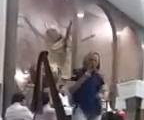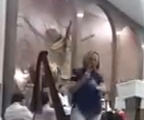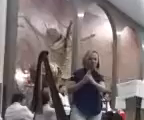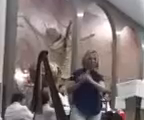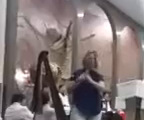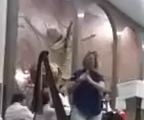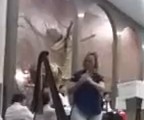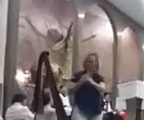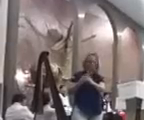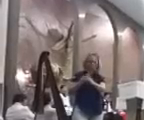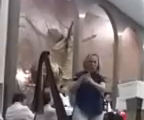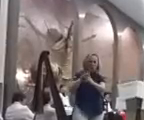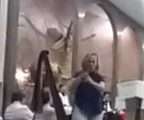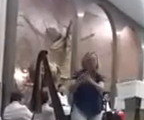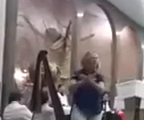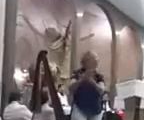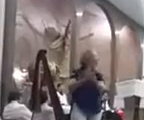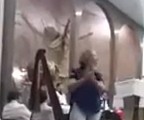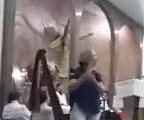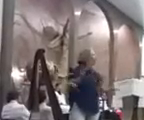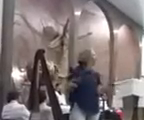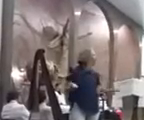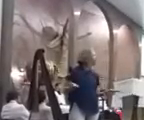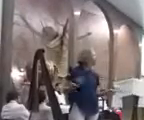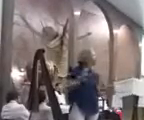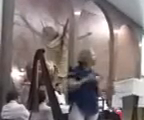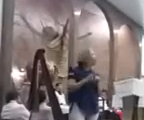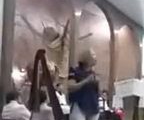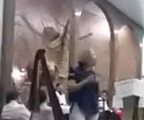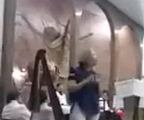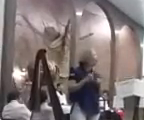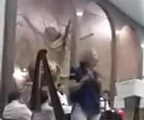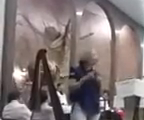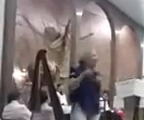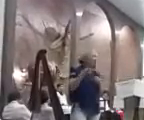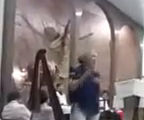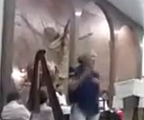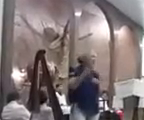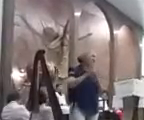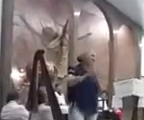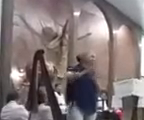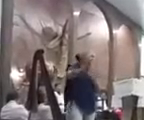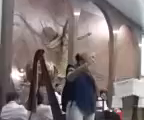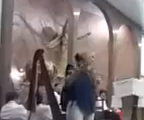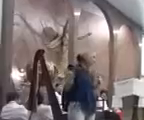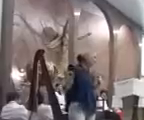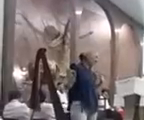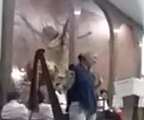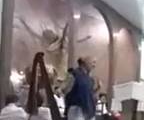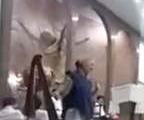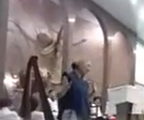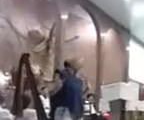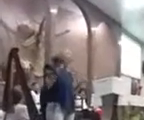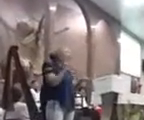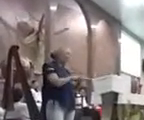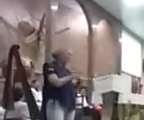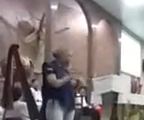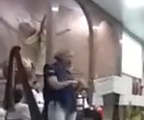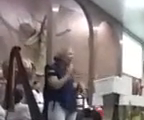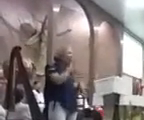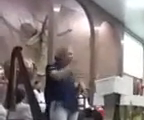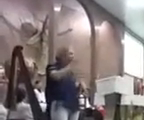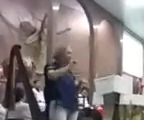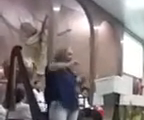eu não sei nem quem você é. E vai fechar a porta. Vai fechar a porta.